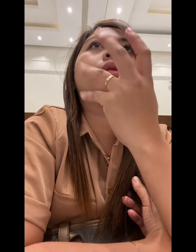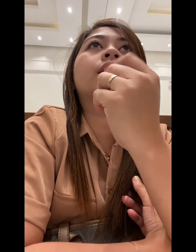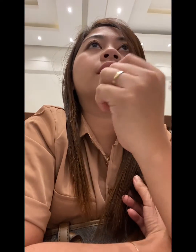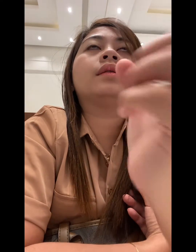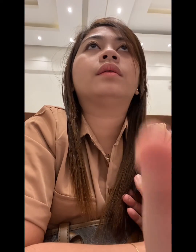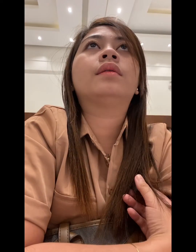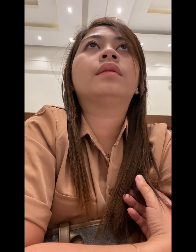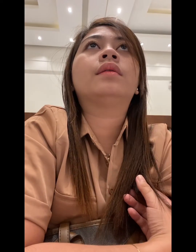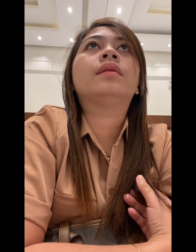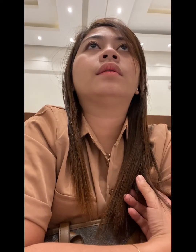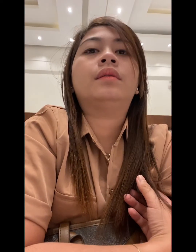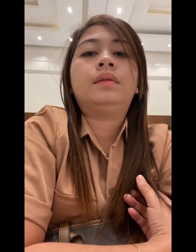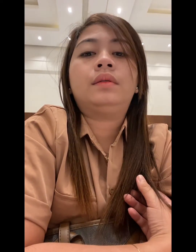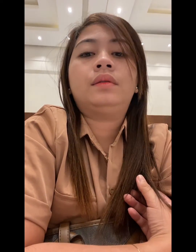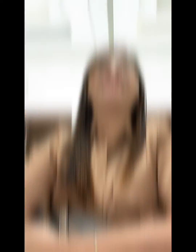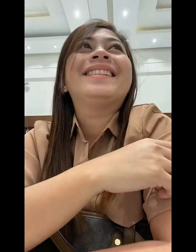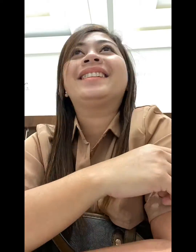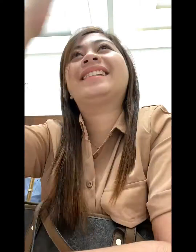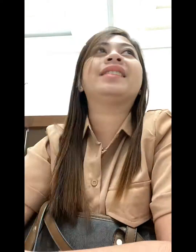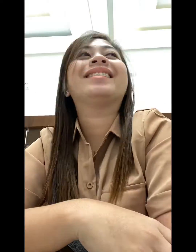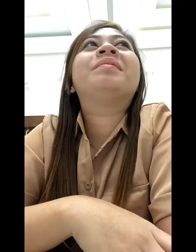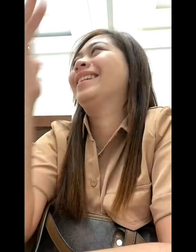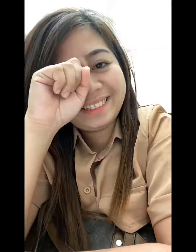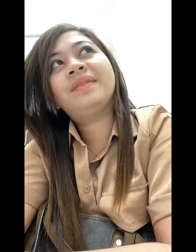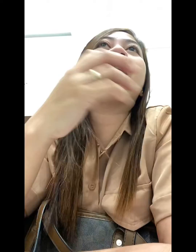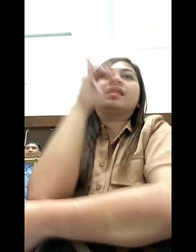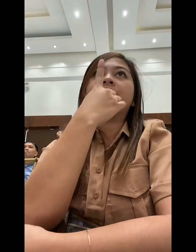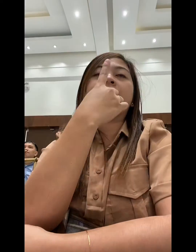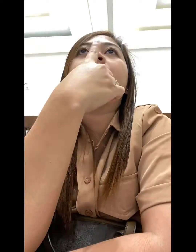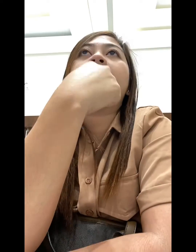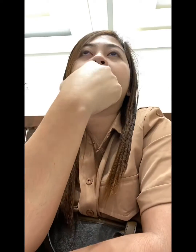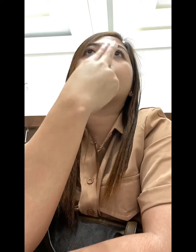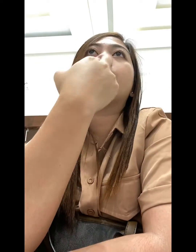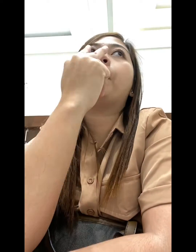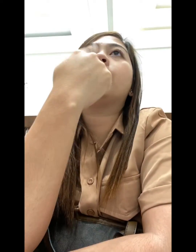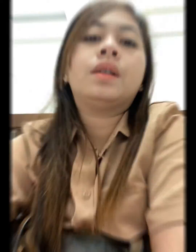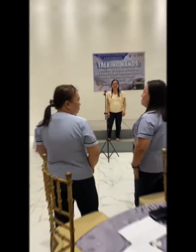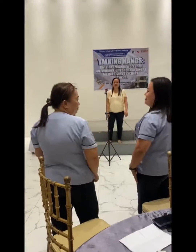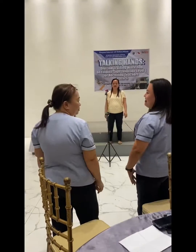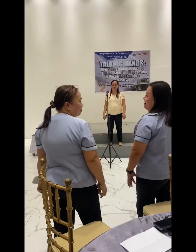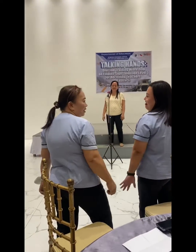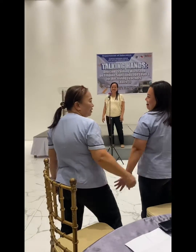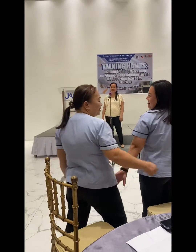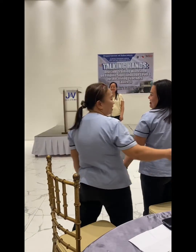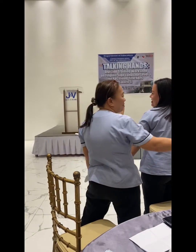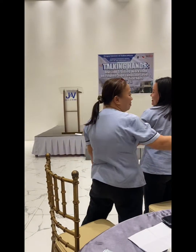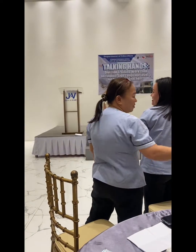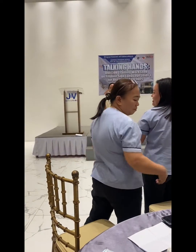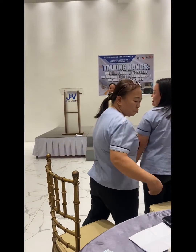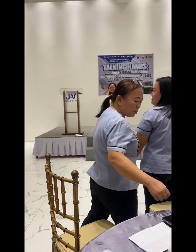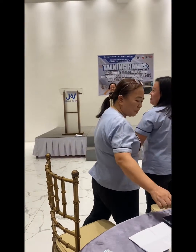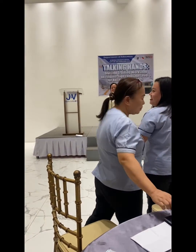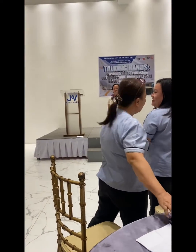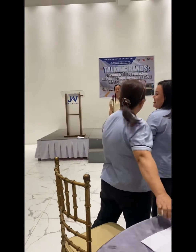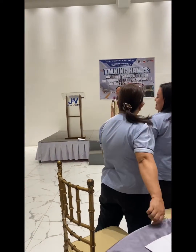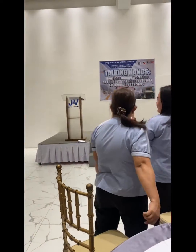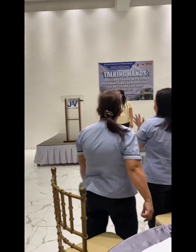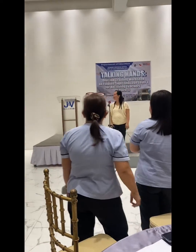daliri at kamay ay may mga nakatagong mensahe dito. Kaya